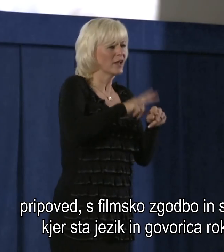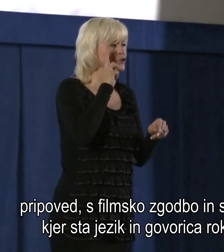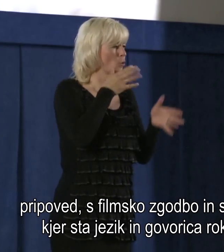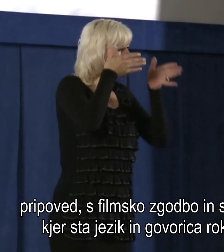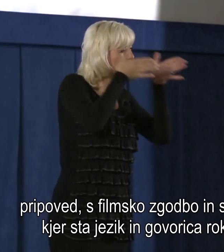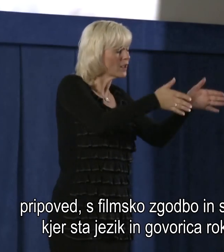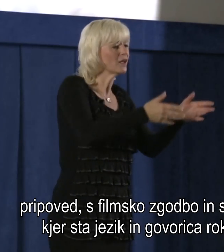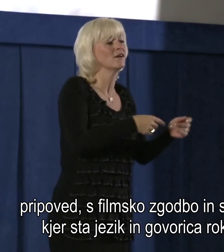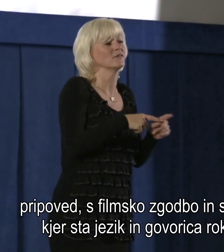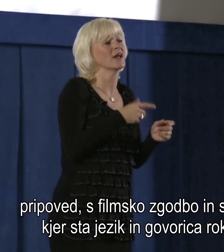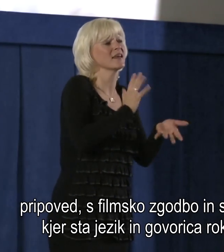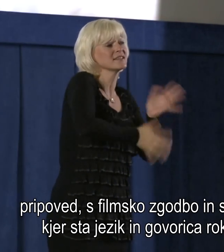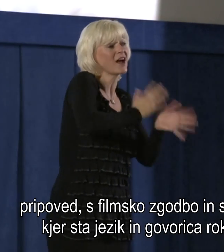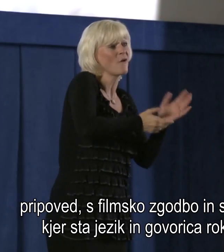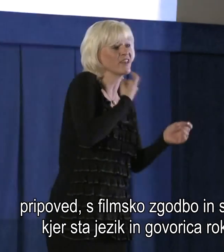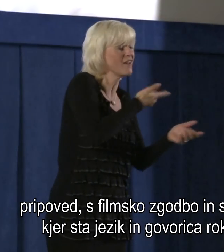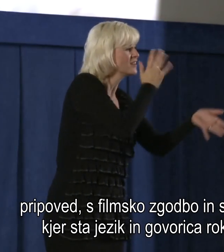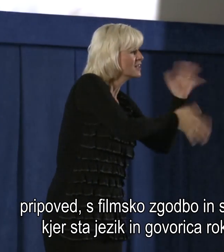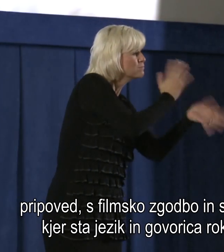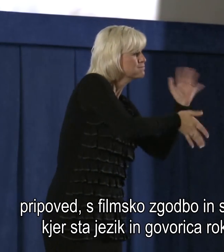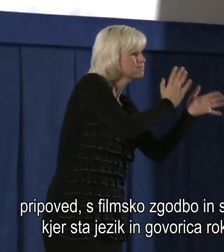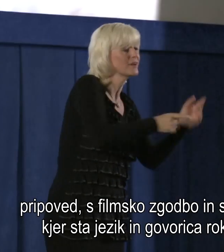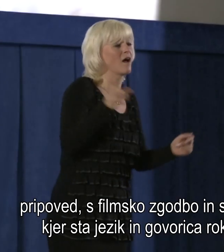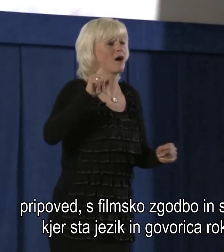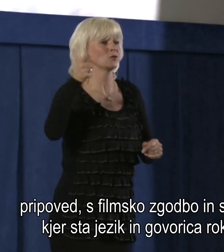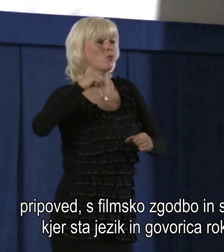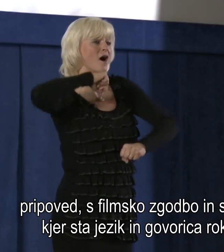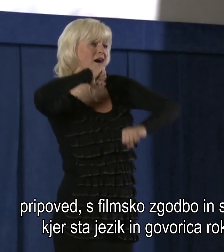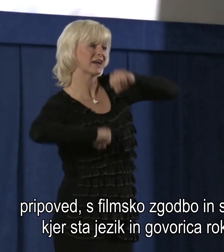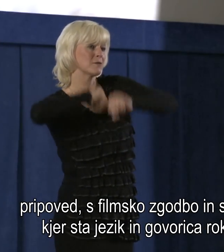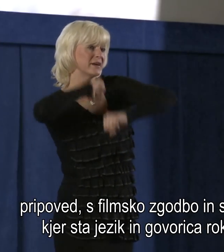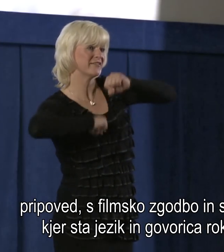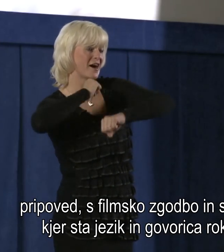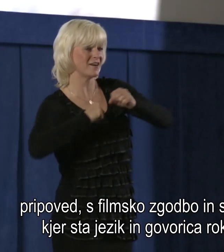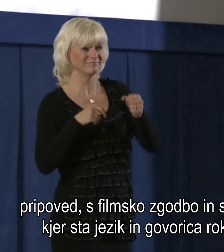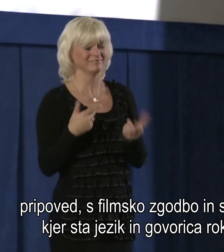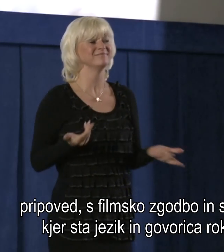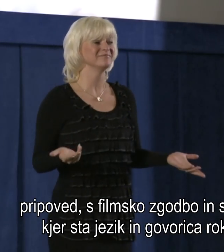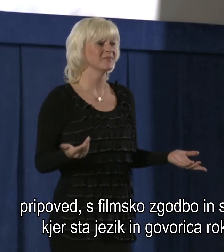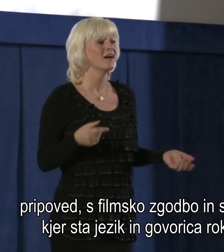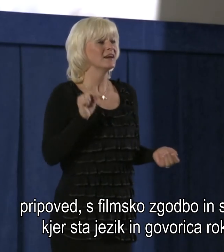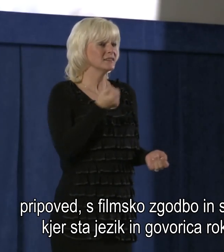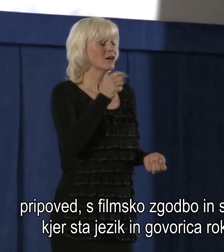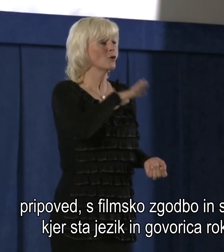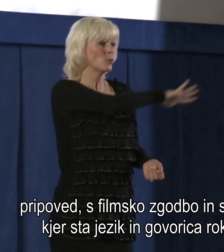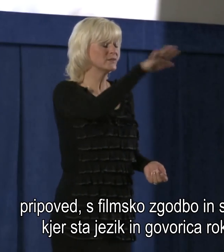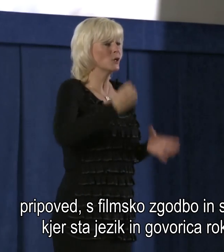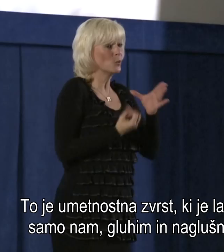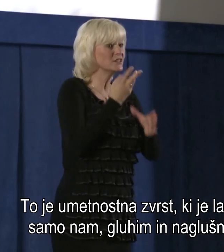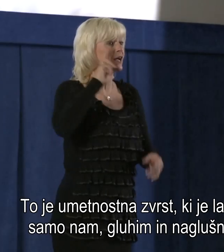in slika, ki je živa pripoved. Filmsko zgodbo in sliko, ki je jezik in